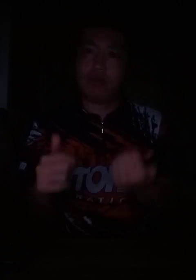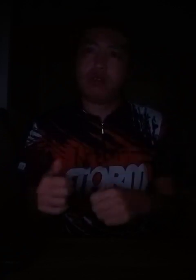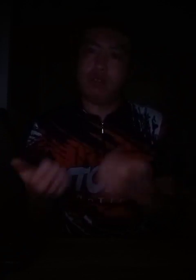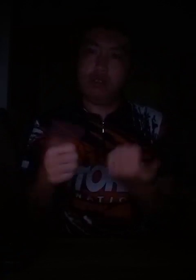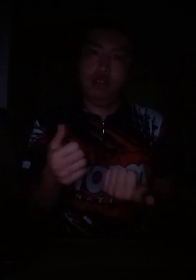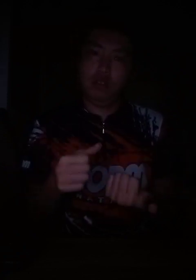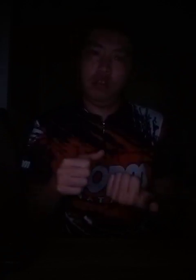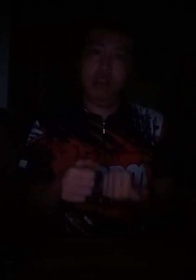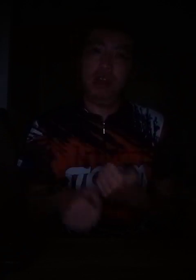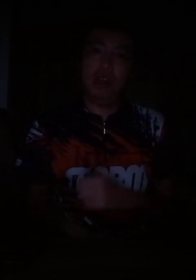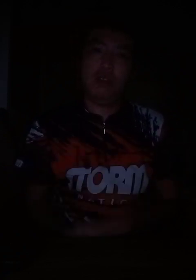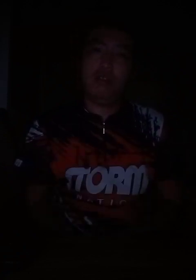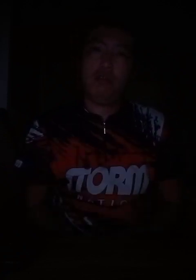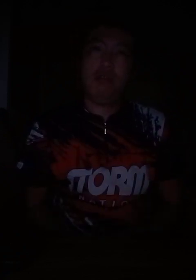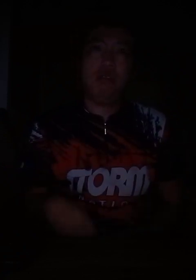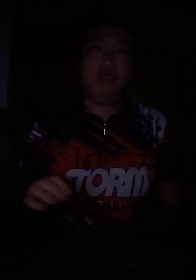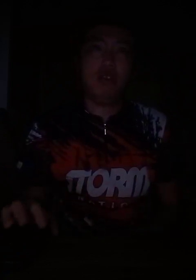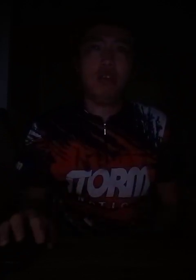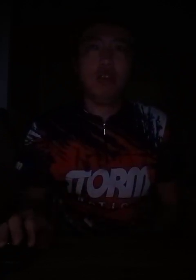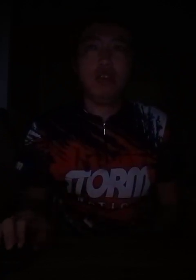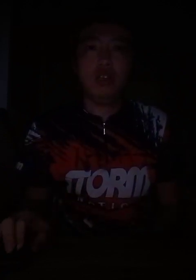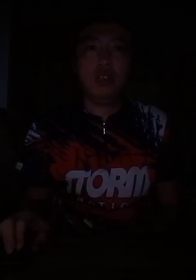숨졌습니다. SBS 편광현입니다.